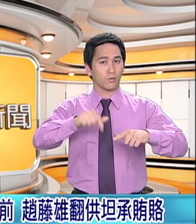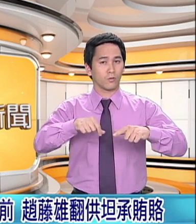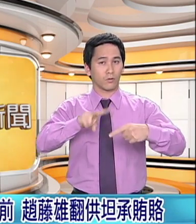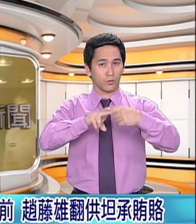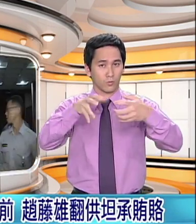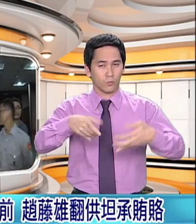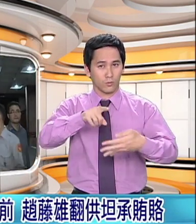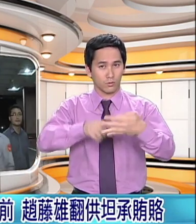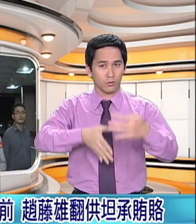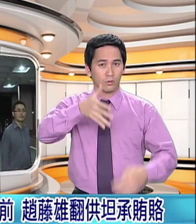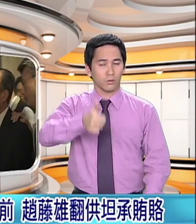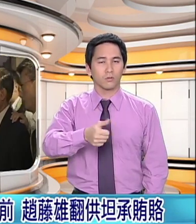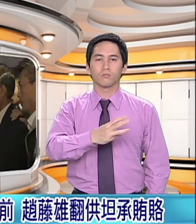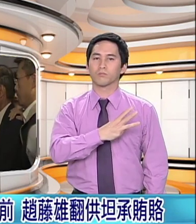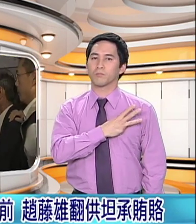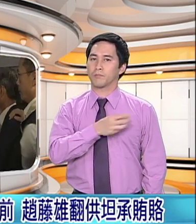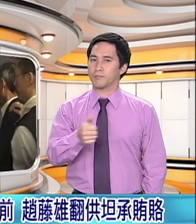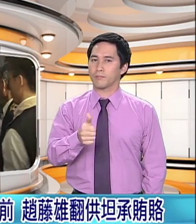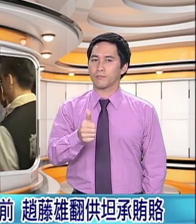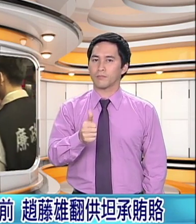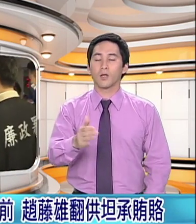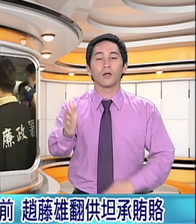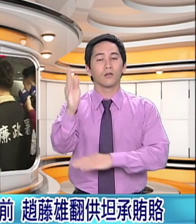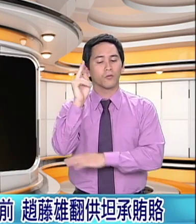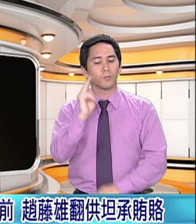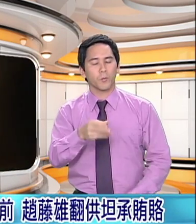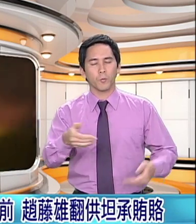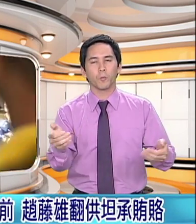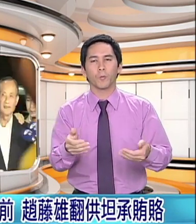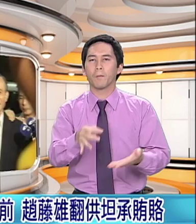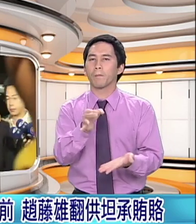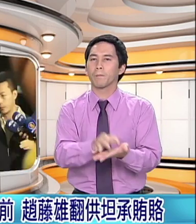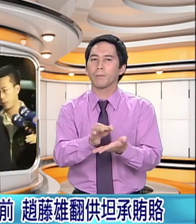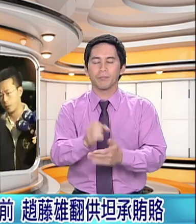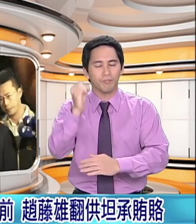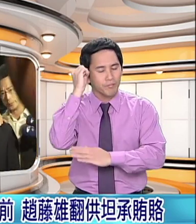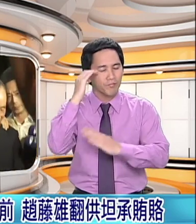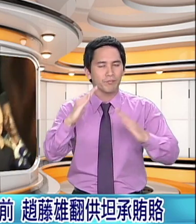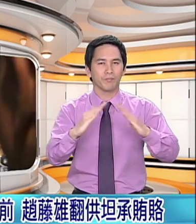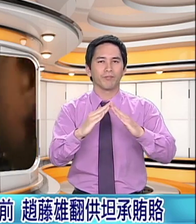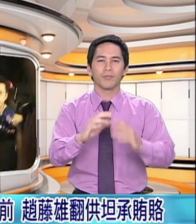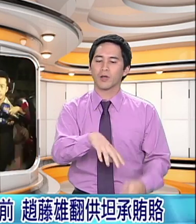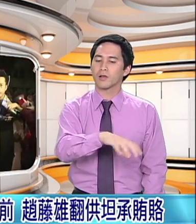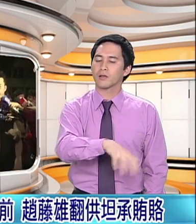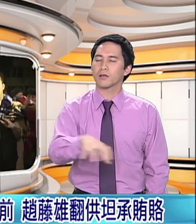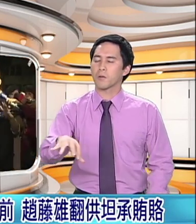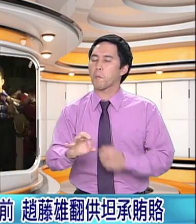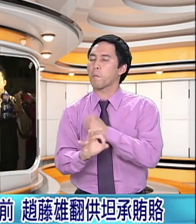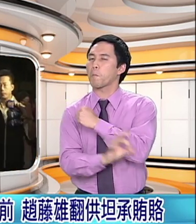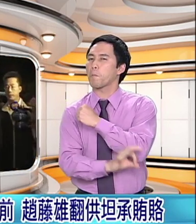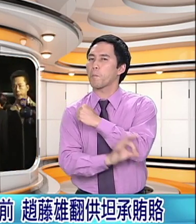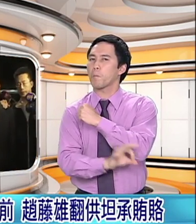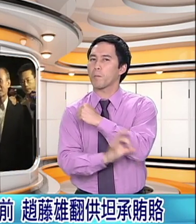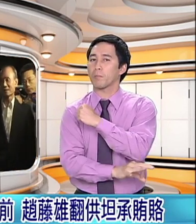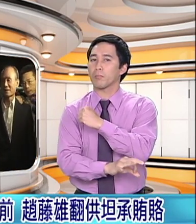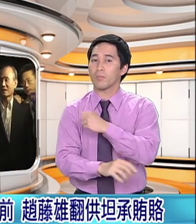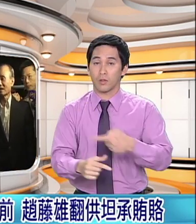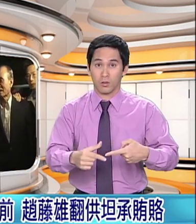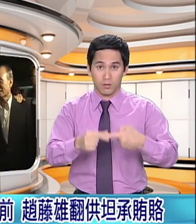远雄集团董事长赵腾雄涉及了多起的合一宅弊案，在一审被判刑四年半。